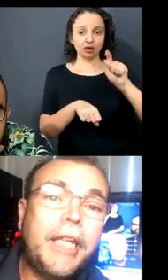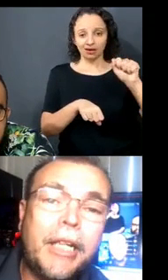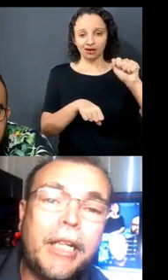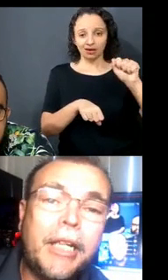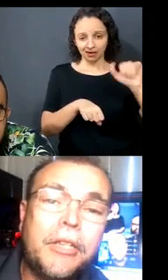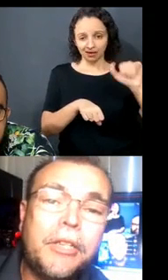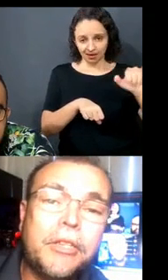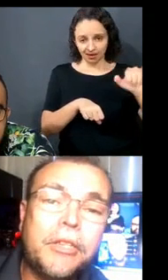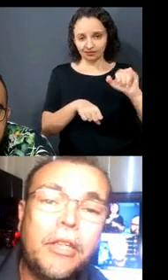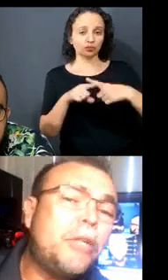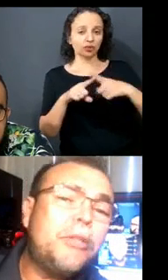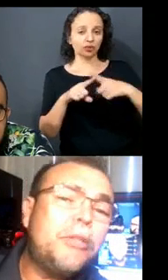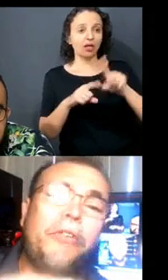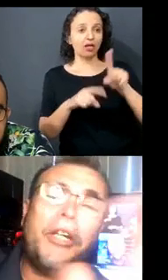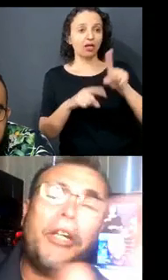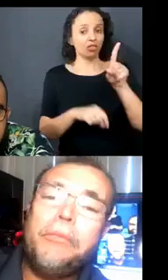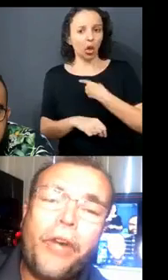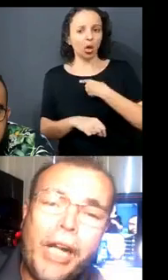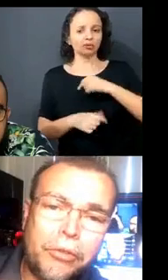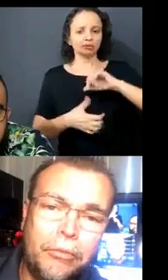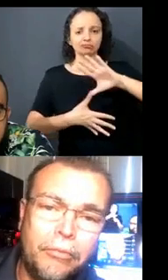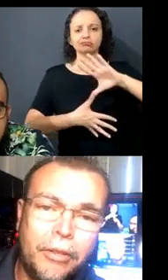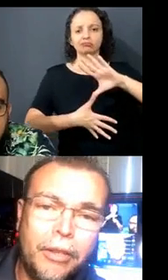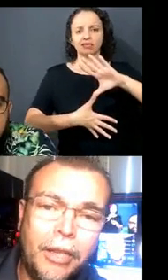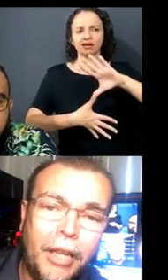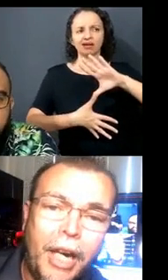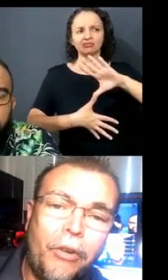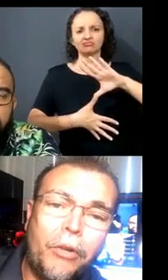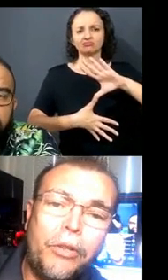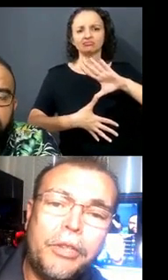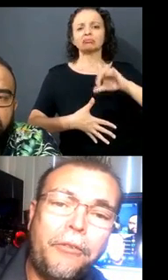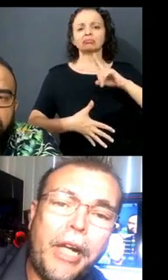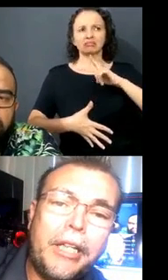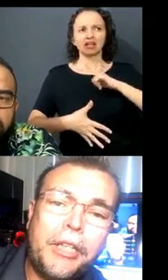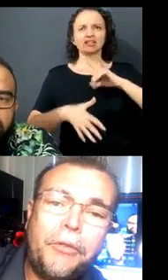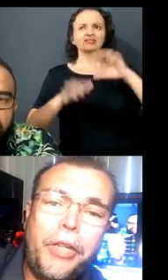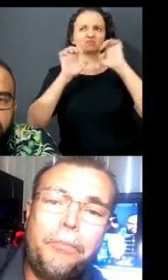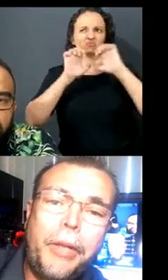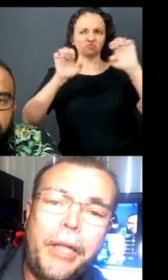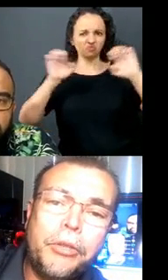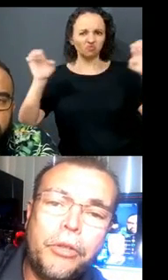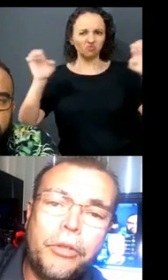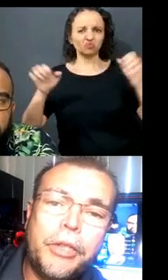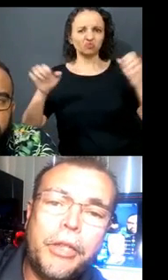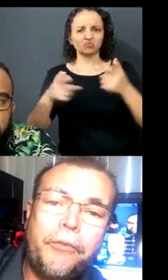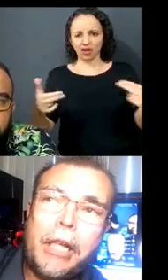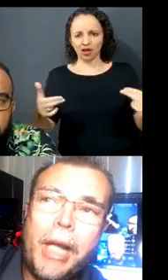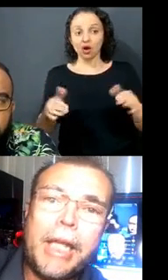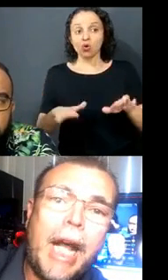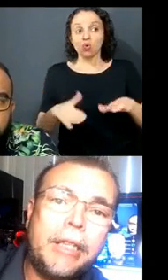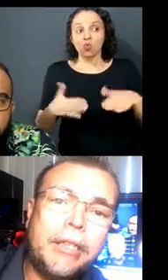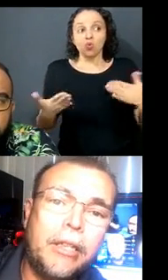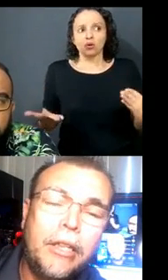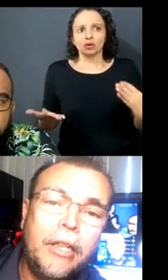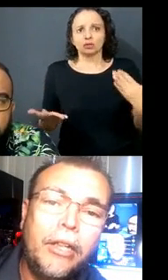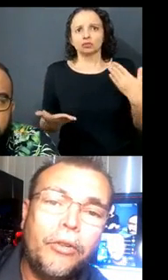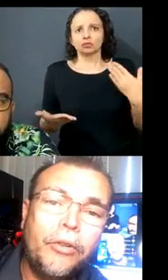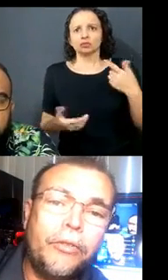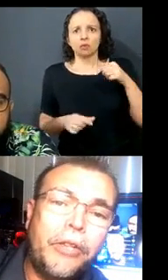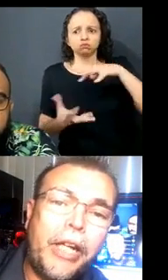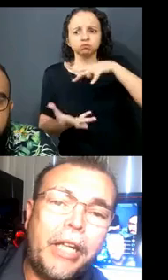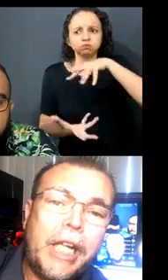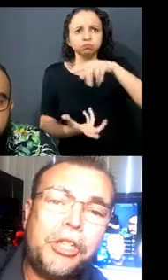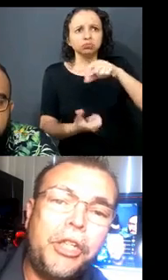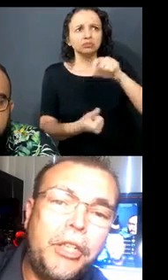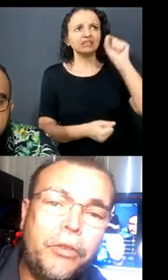nas Américas, nós temos evangelho muito fácil. Agora, quando você fala das Filipinas, quando você fala da Malásia,